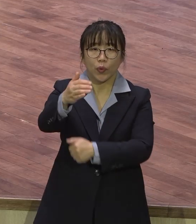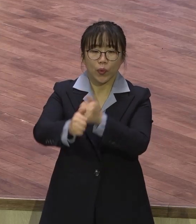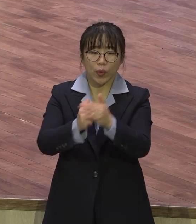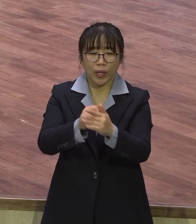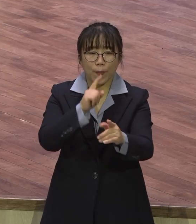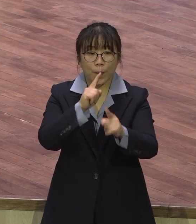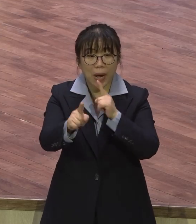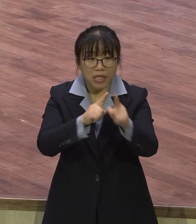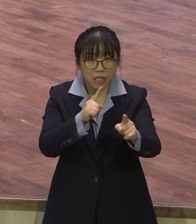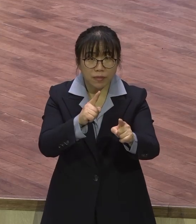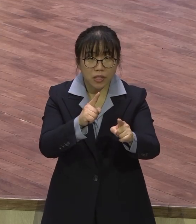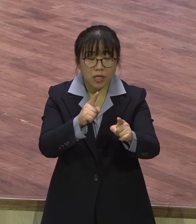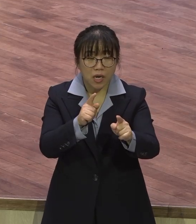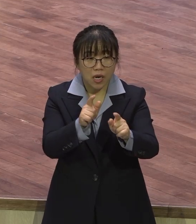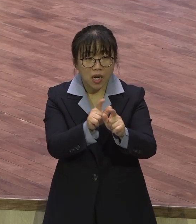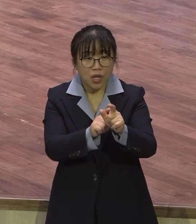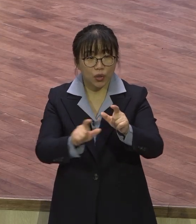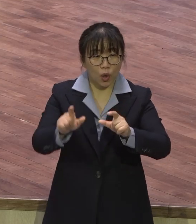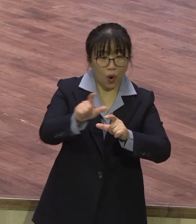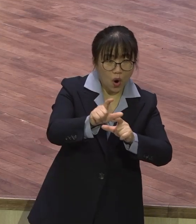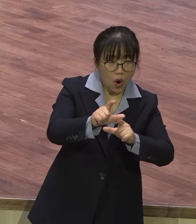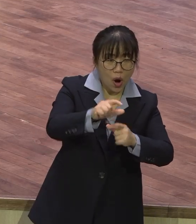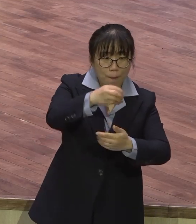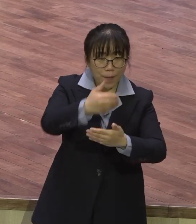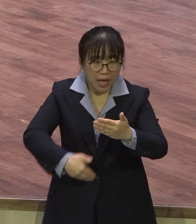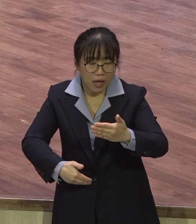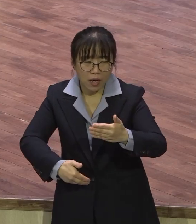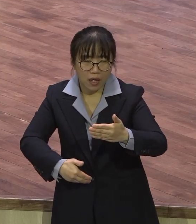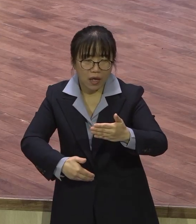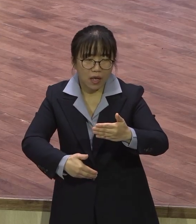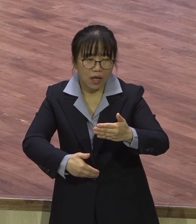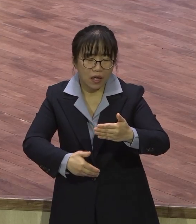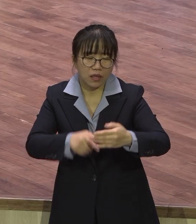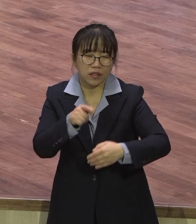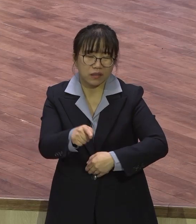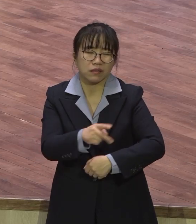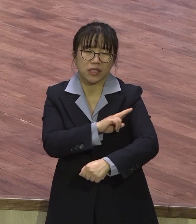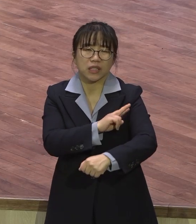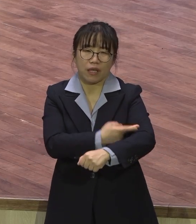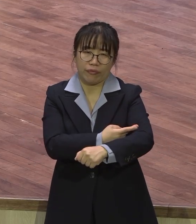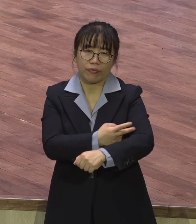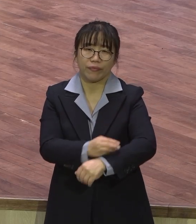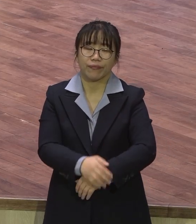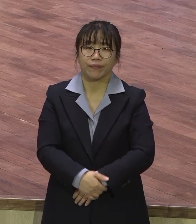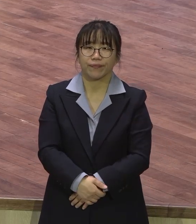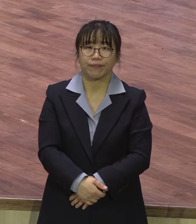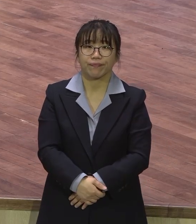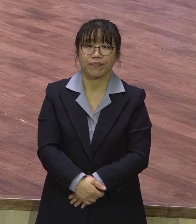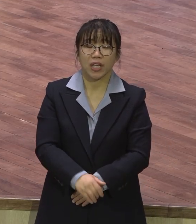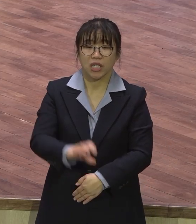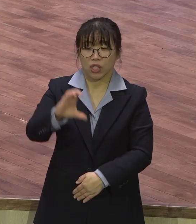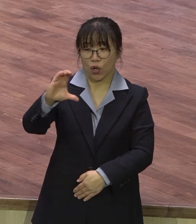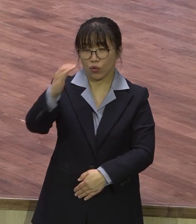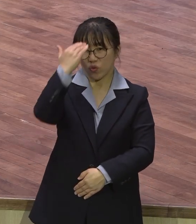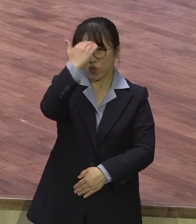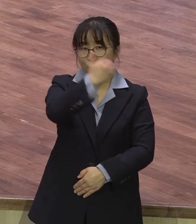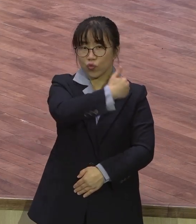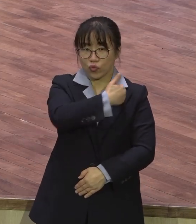가감함은 이단이에요 더하든지 빼든지 묘하게 빼놨어요 그래서 천주교 들어가는